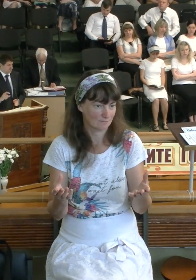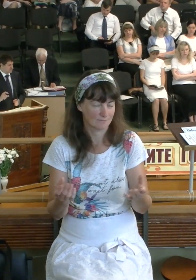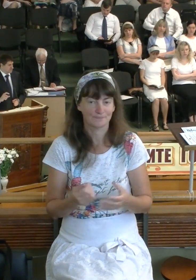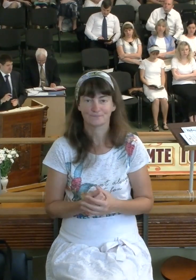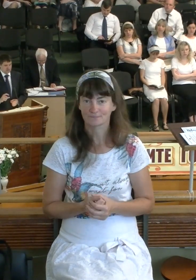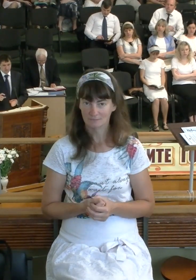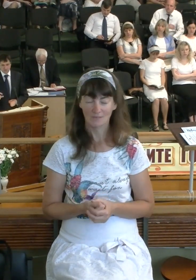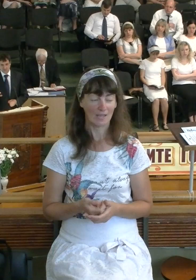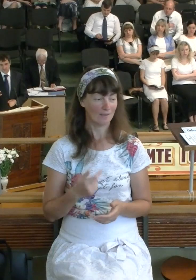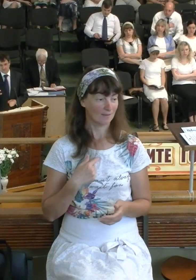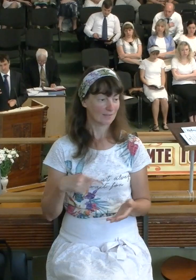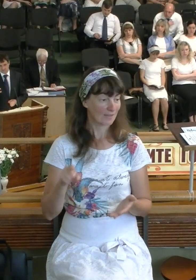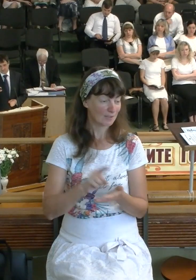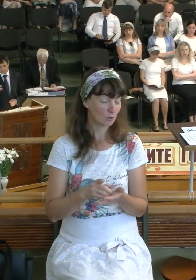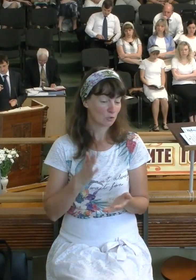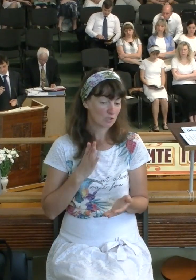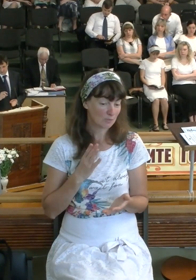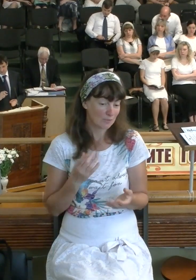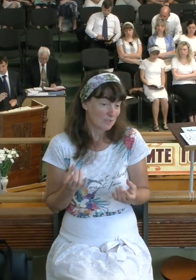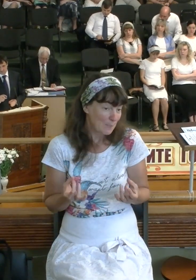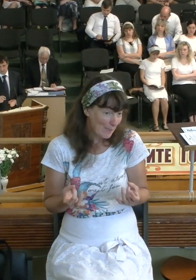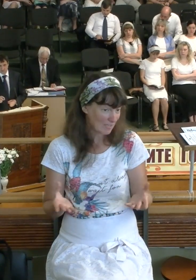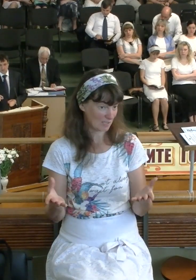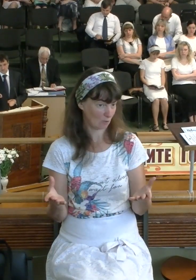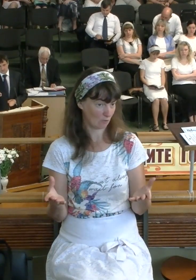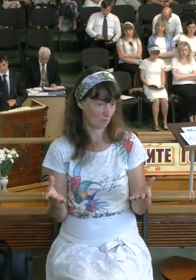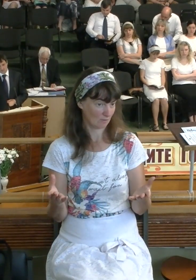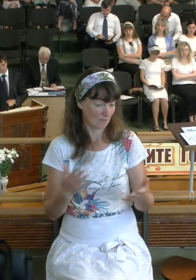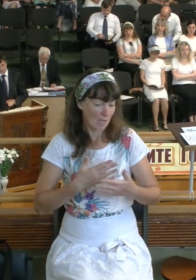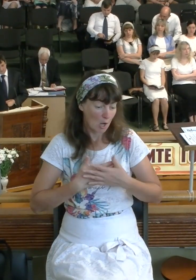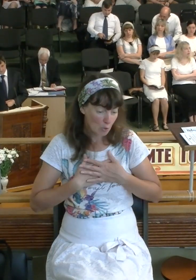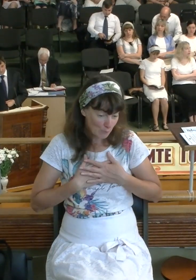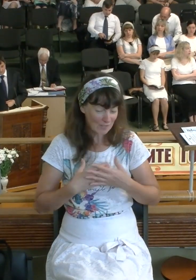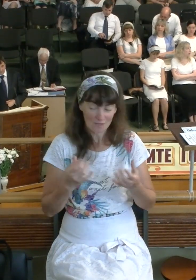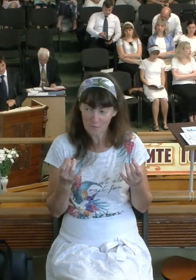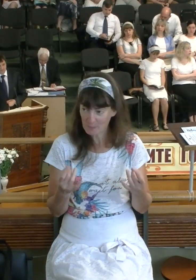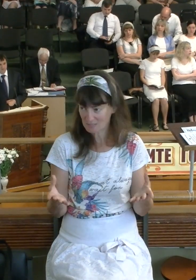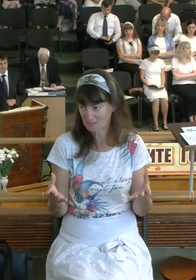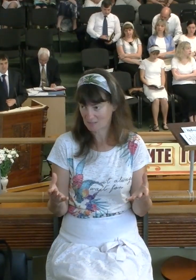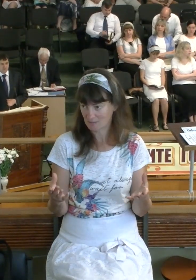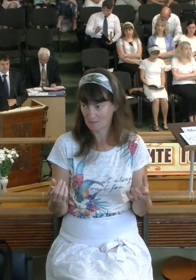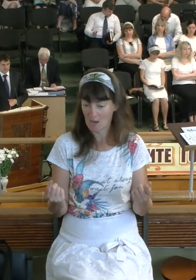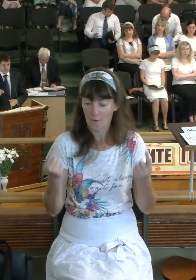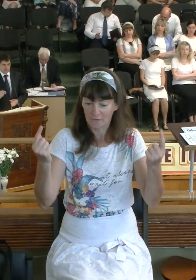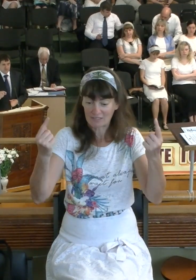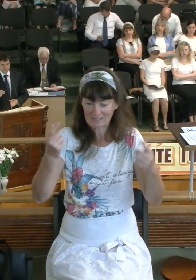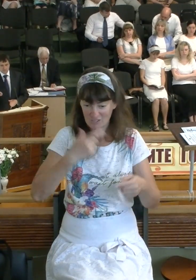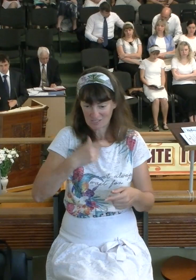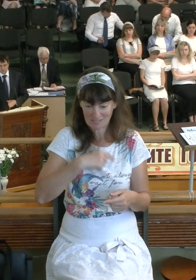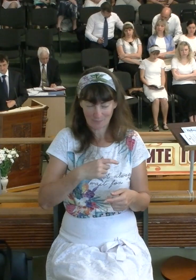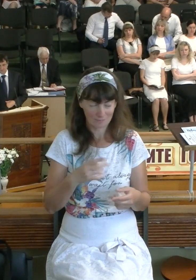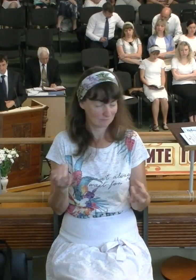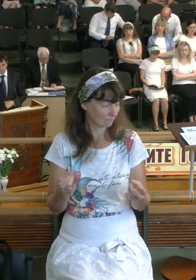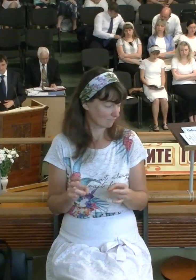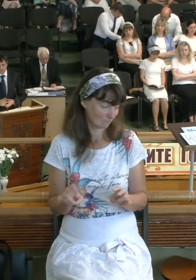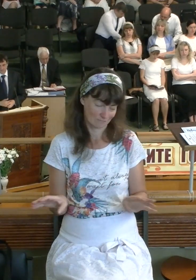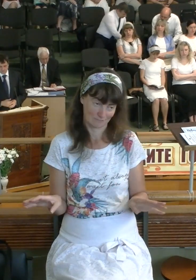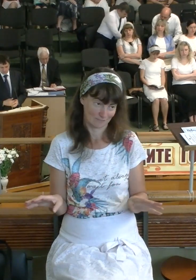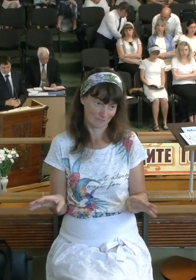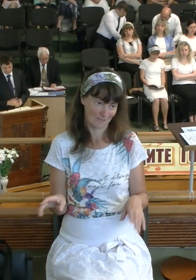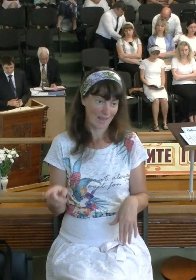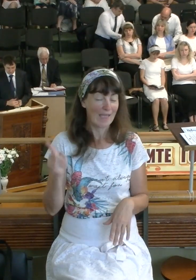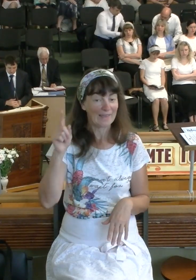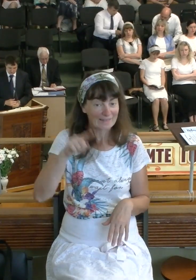становиться меньше, я должен становиться незначительнее, я должен становиться последним. И тогда Дух Святой